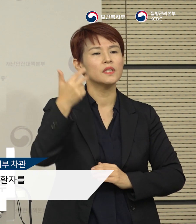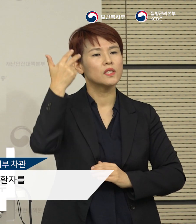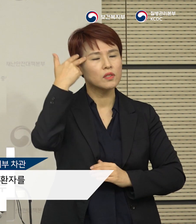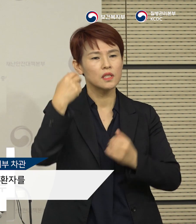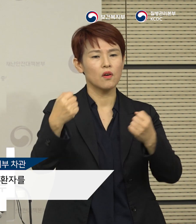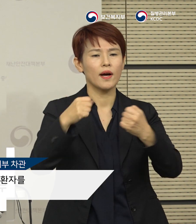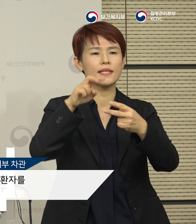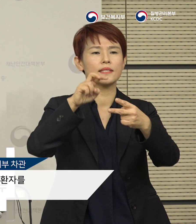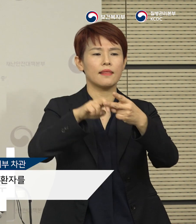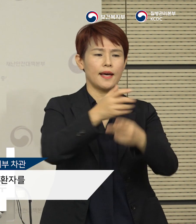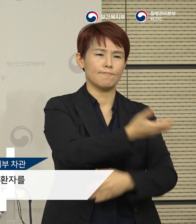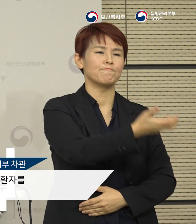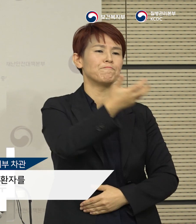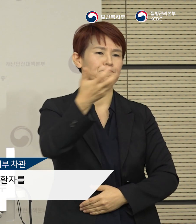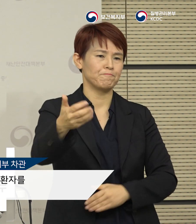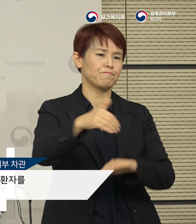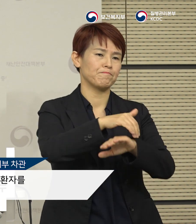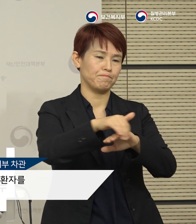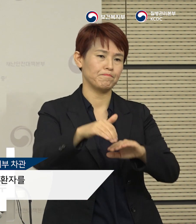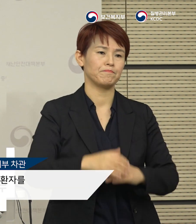국립정신건강센터로 이송하겠습니다.